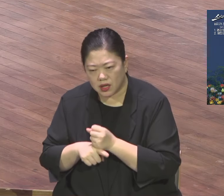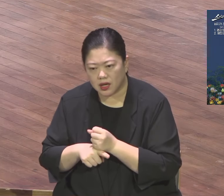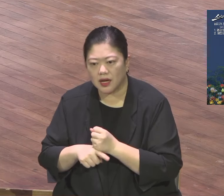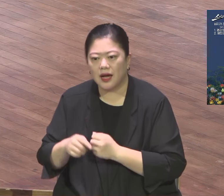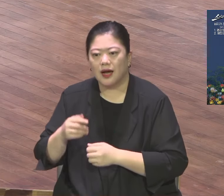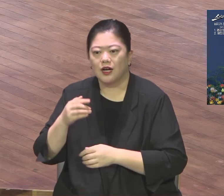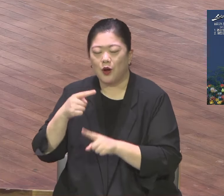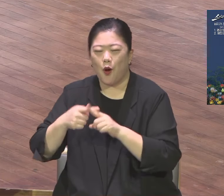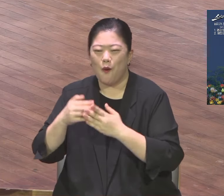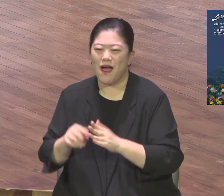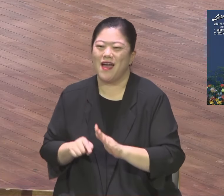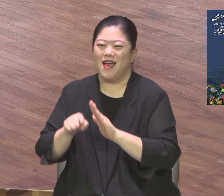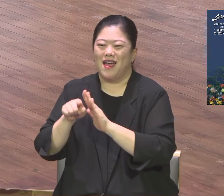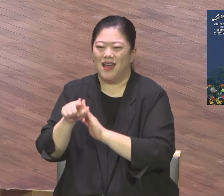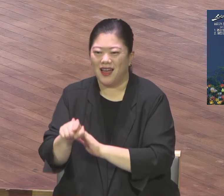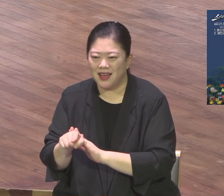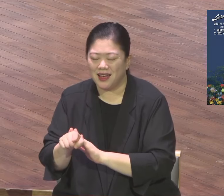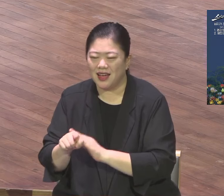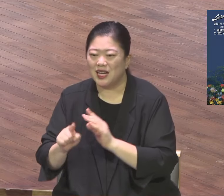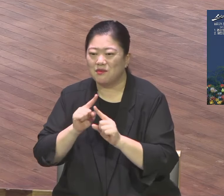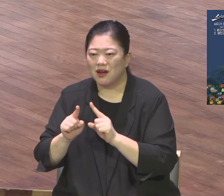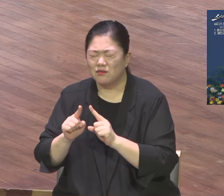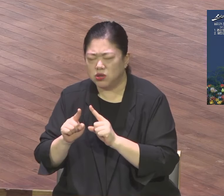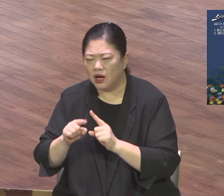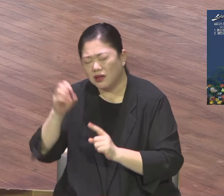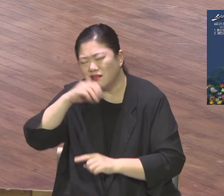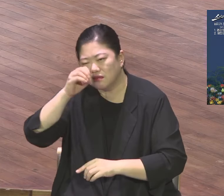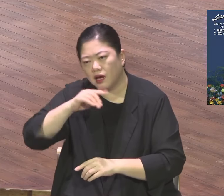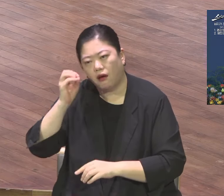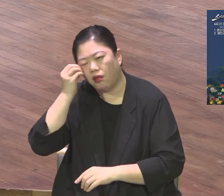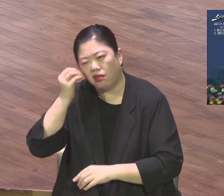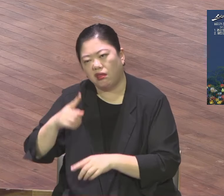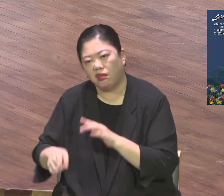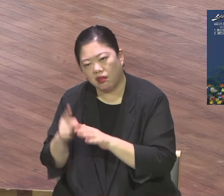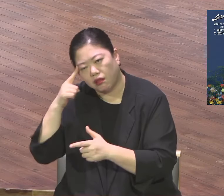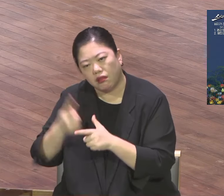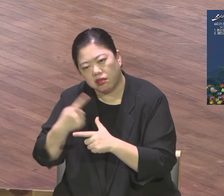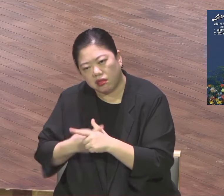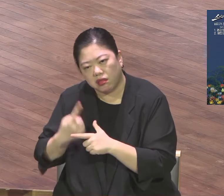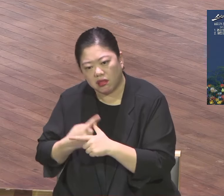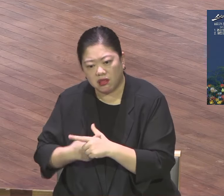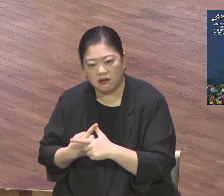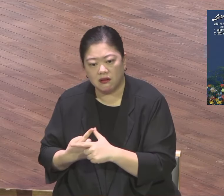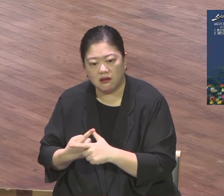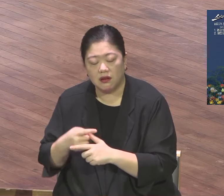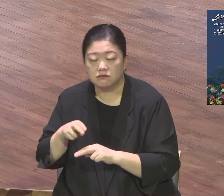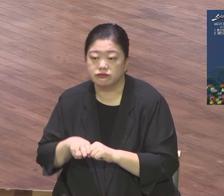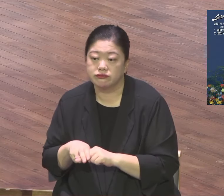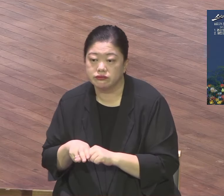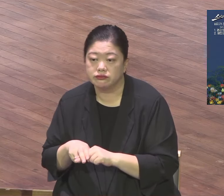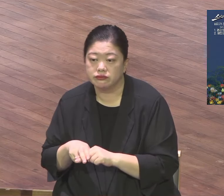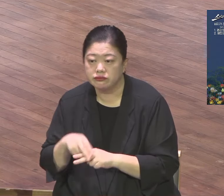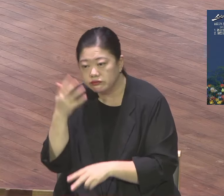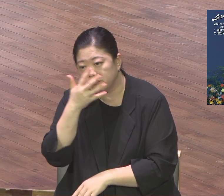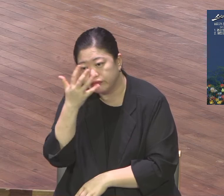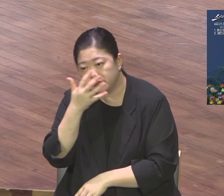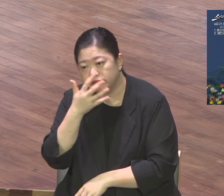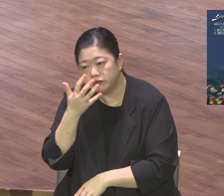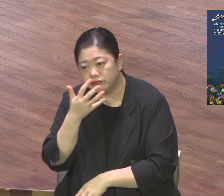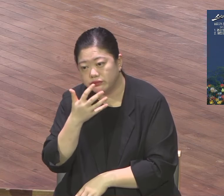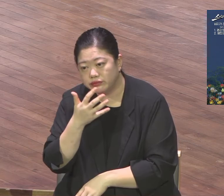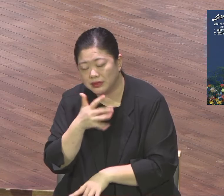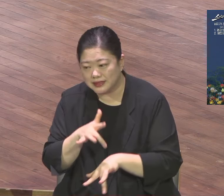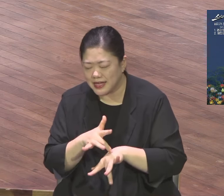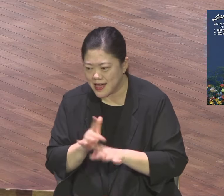교회는 나와도 영적인 맛을 보지 못하도록 사단은 계속 공격합니다. 은혜 못 받도록. 이 복음의